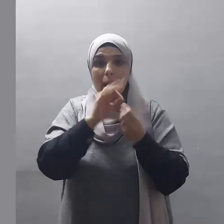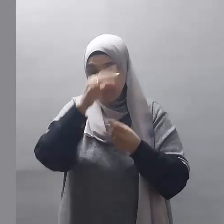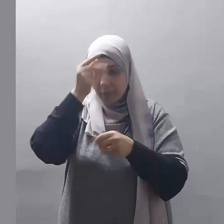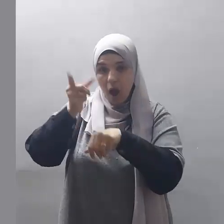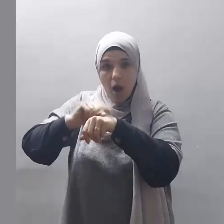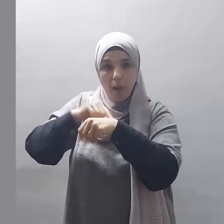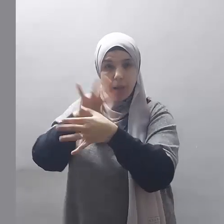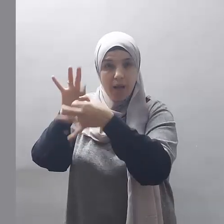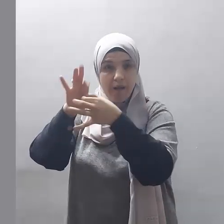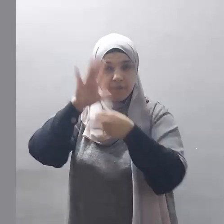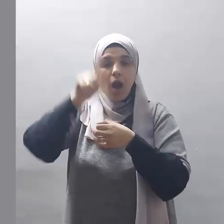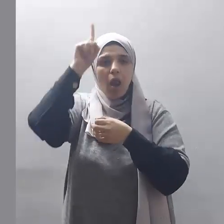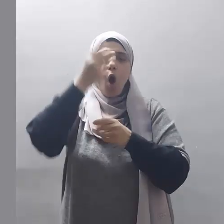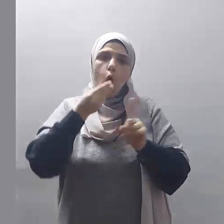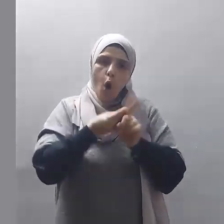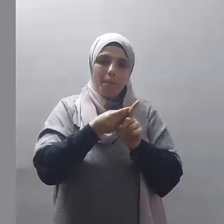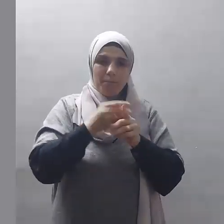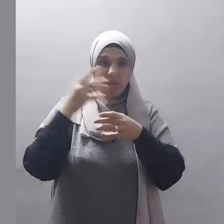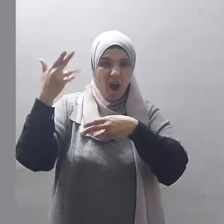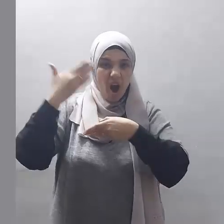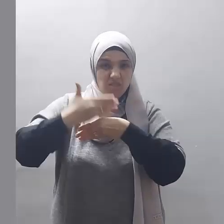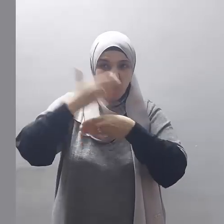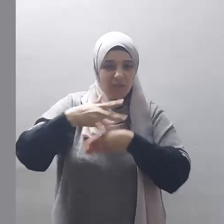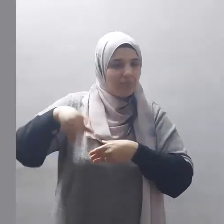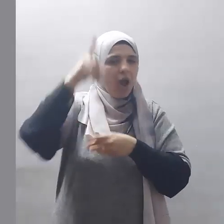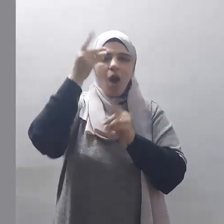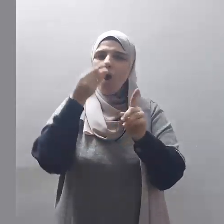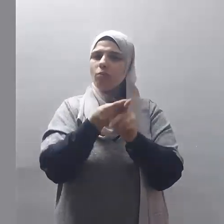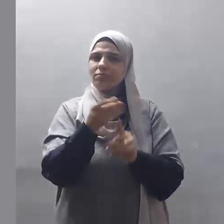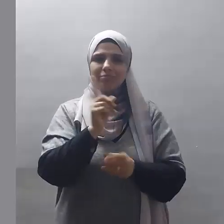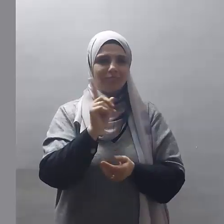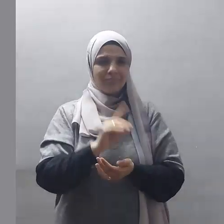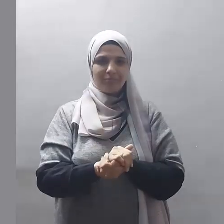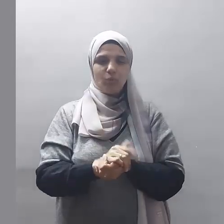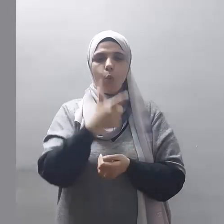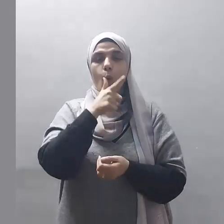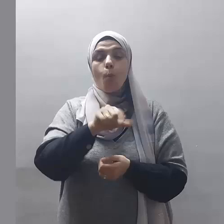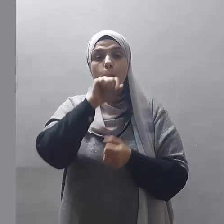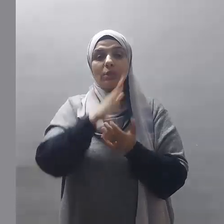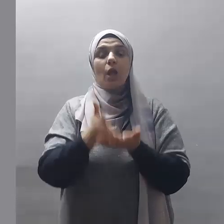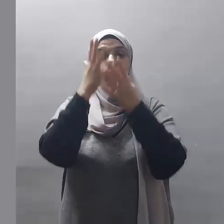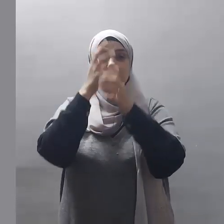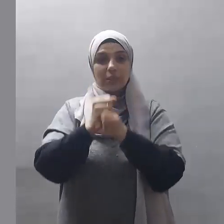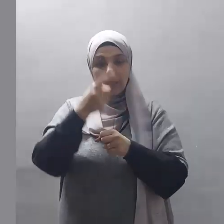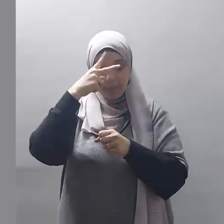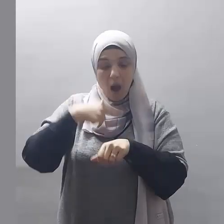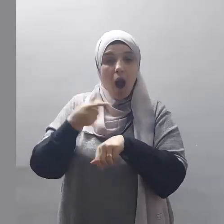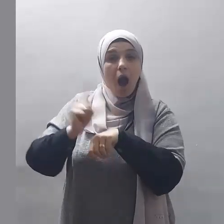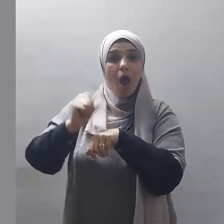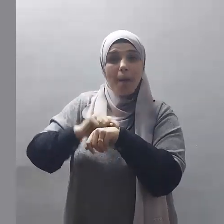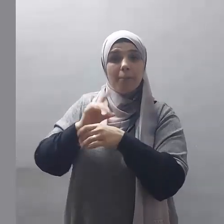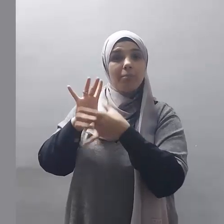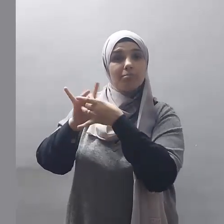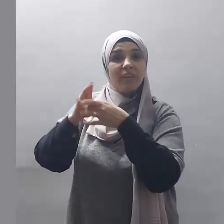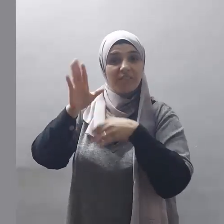قطعها بتته ويقول صلى الله عليه وسلم صله الرحم وحسن